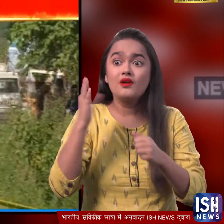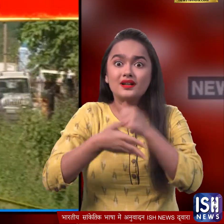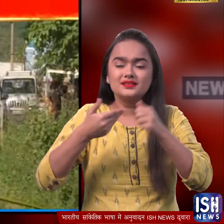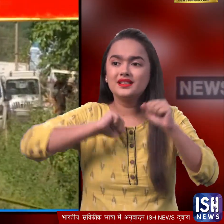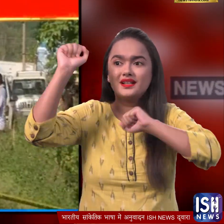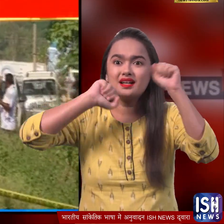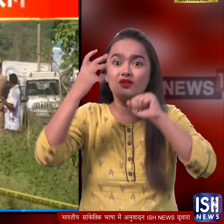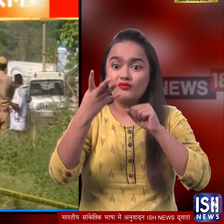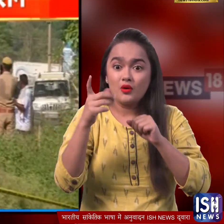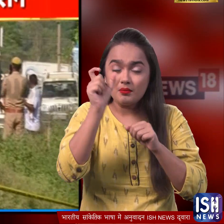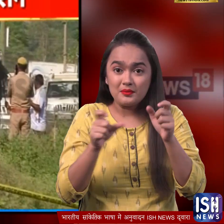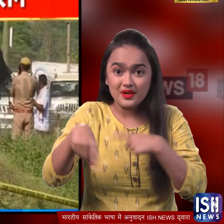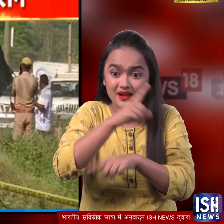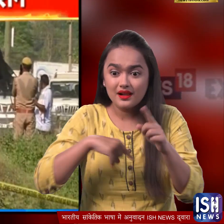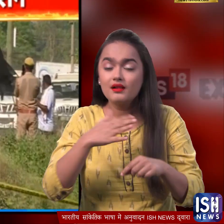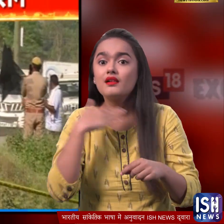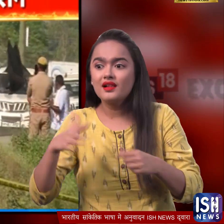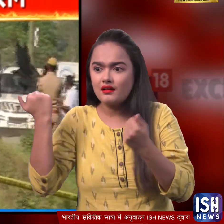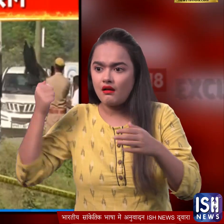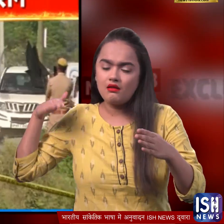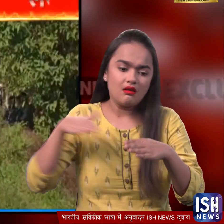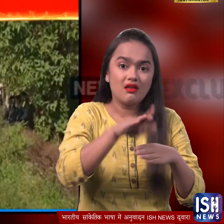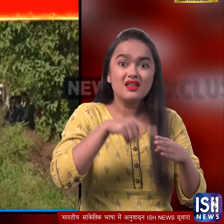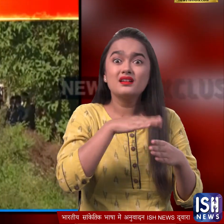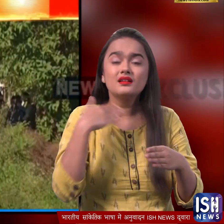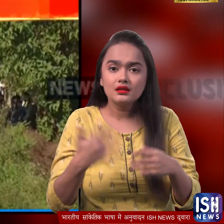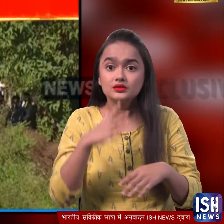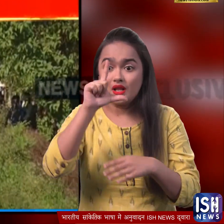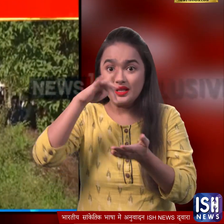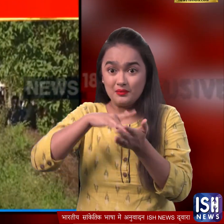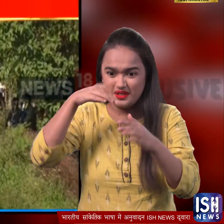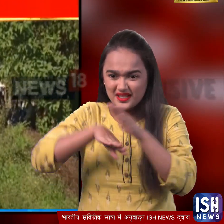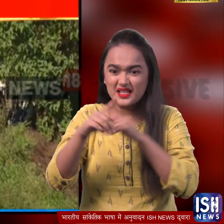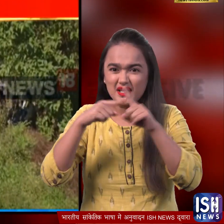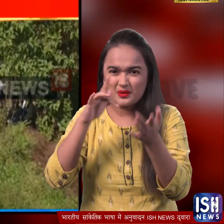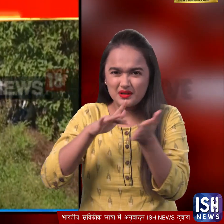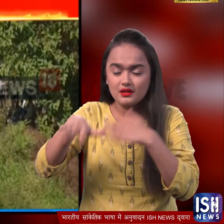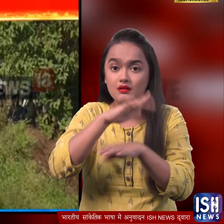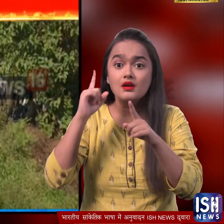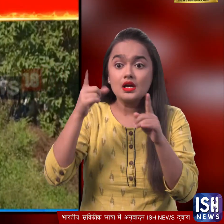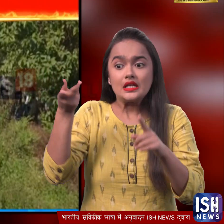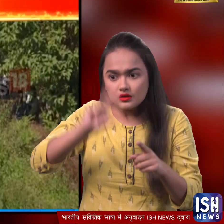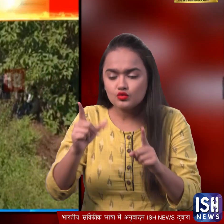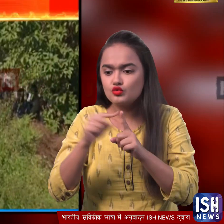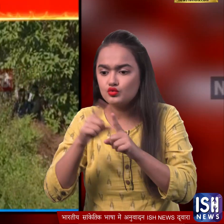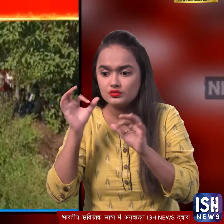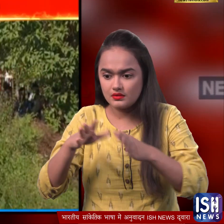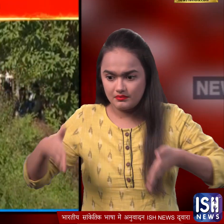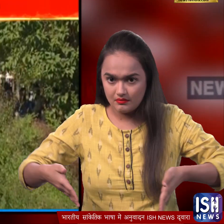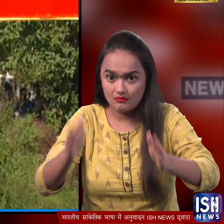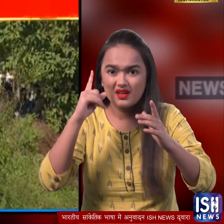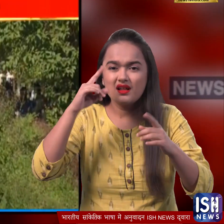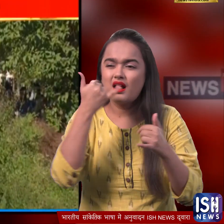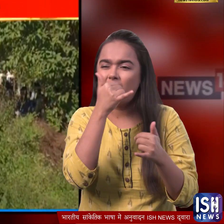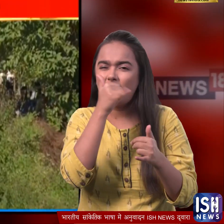होगा जब 4 किसानों की एक गाड़ी से कुचलने से मौत हो गई थी। लखीमपुर के तिकुनिया इलाके में रिक्रिएशन के लिए पुलिस ने बीच सड़क पर